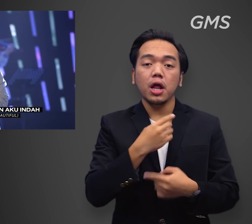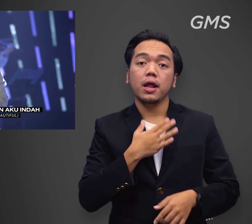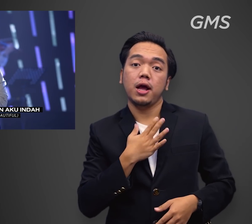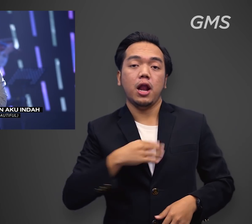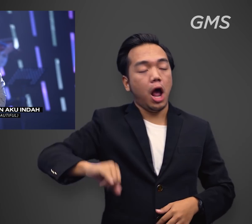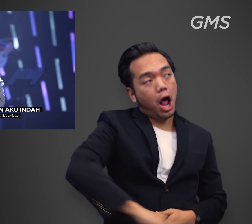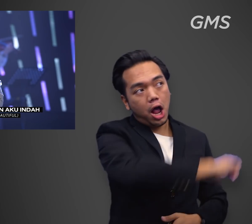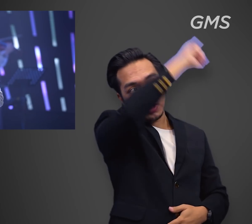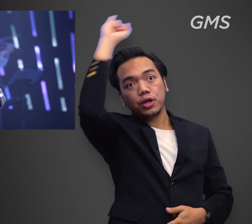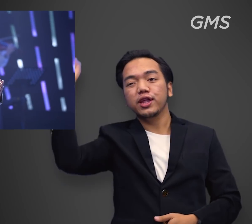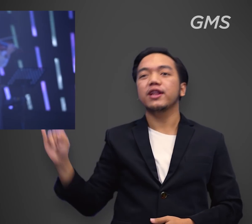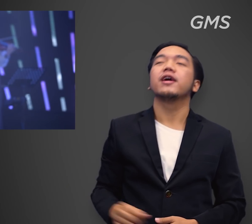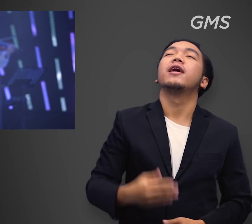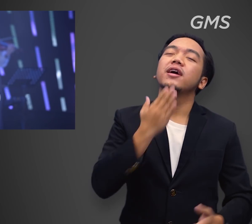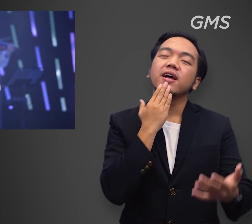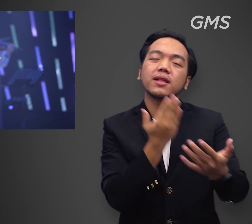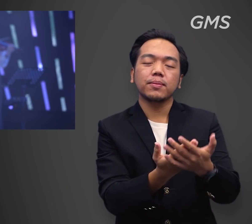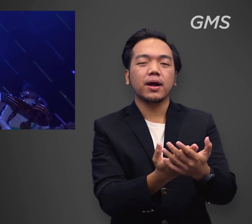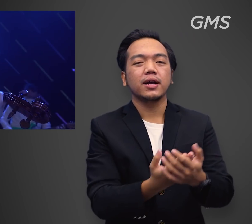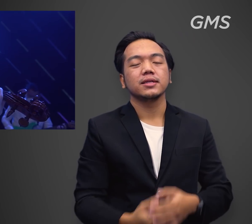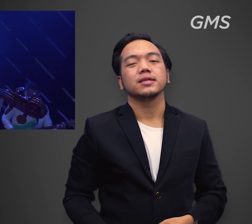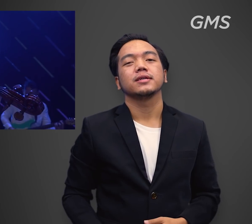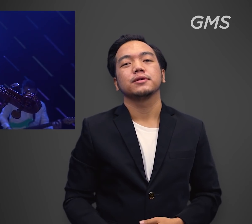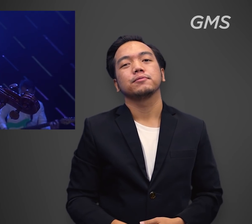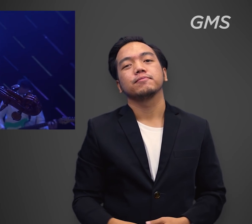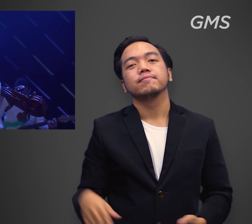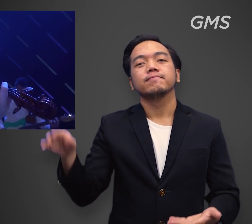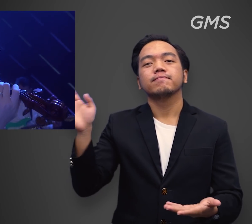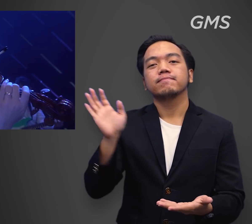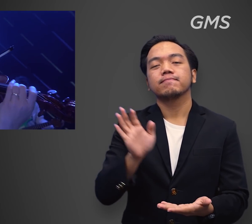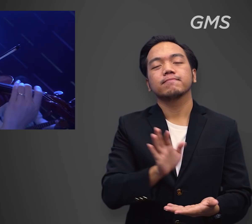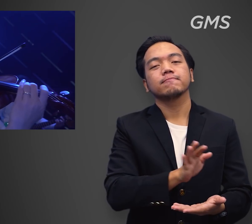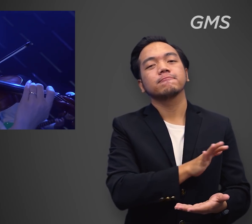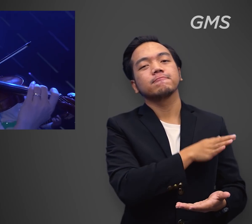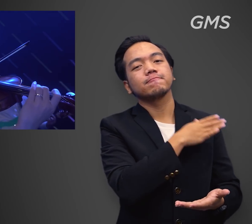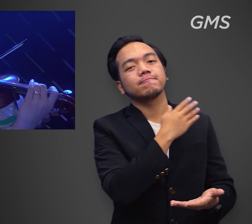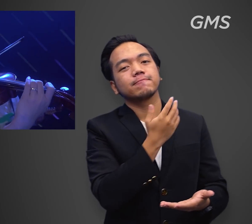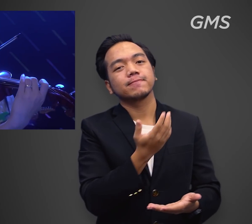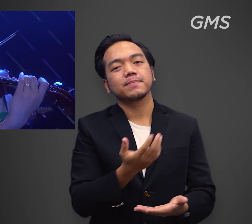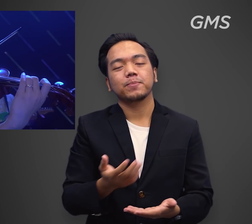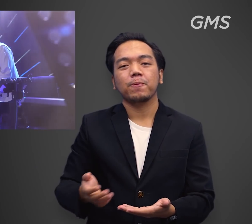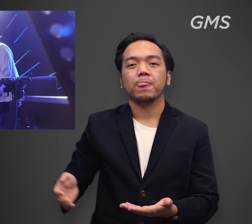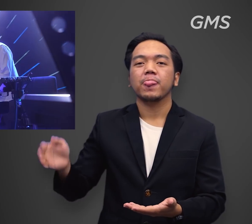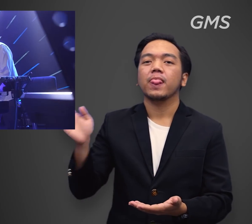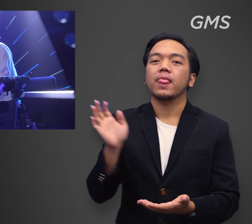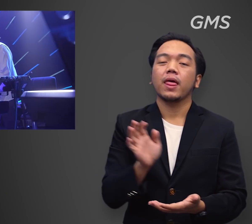jadikan aku indah. Terima kasih.